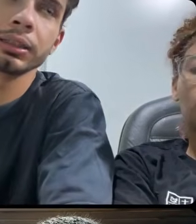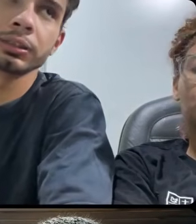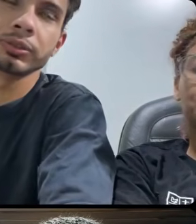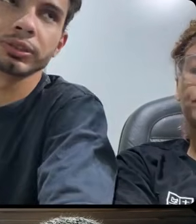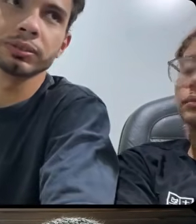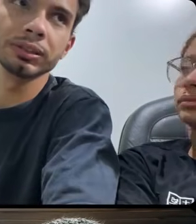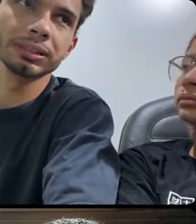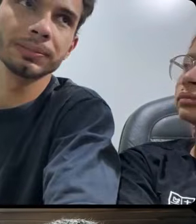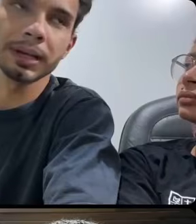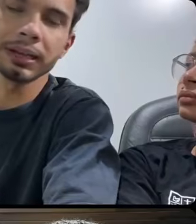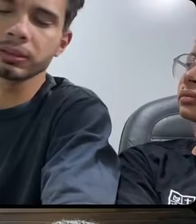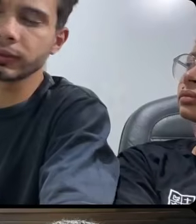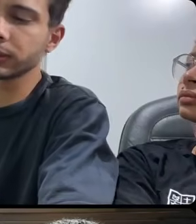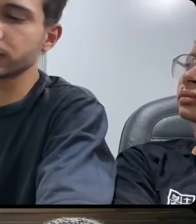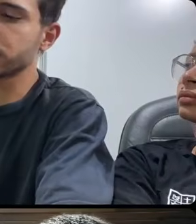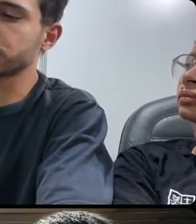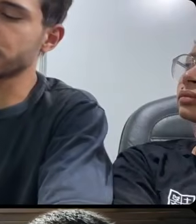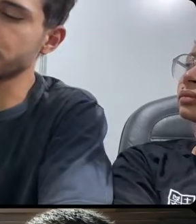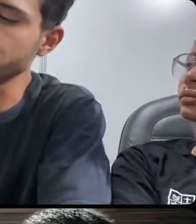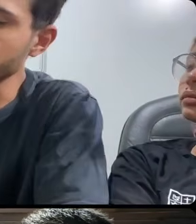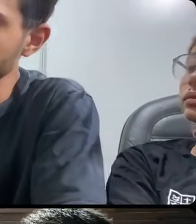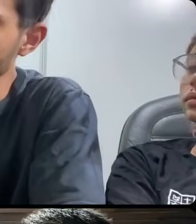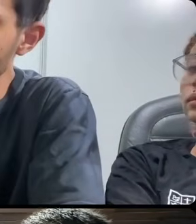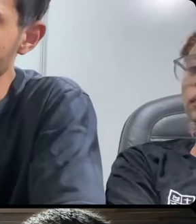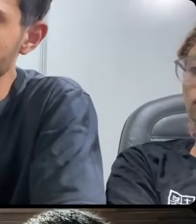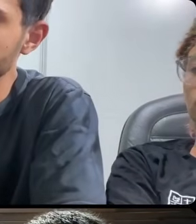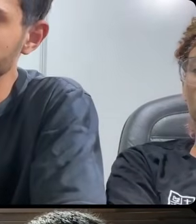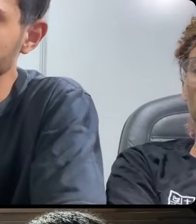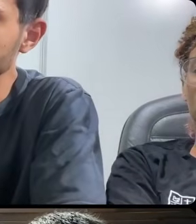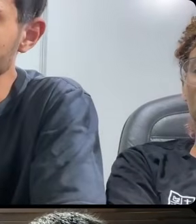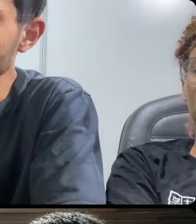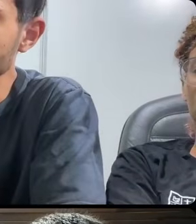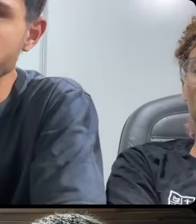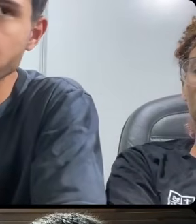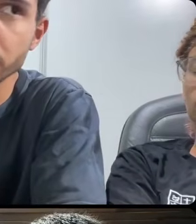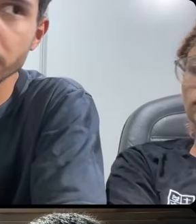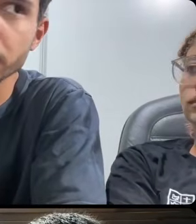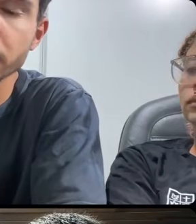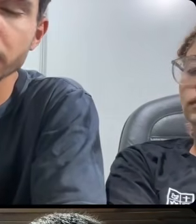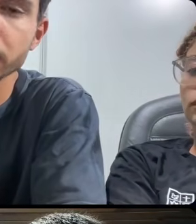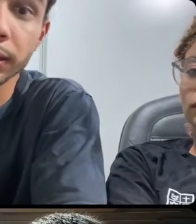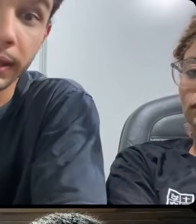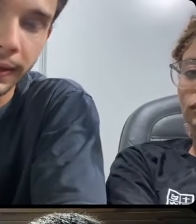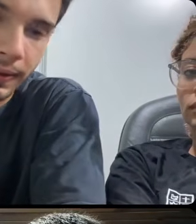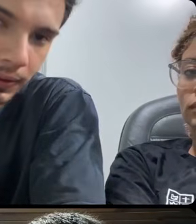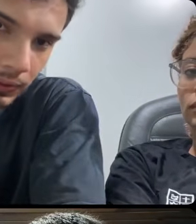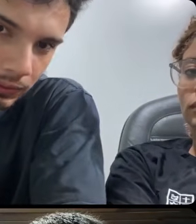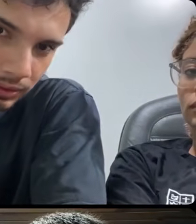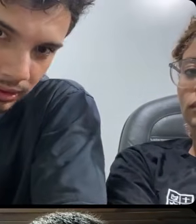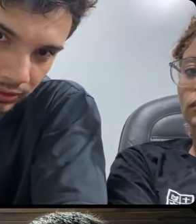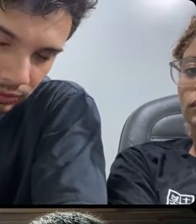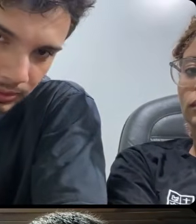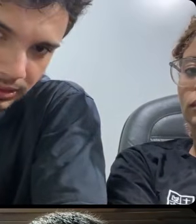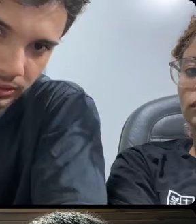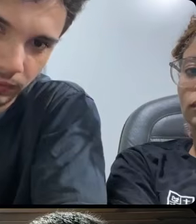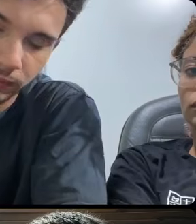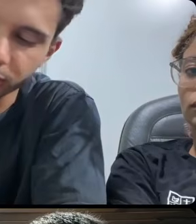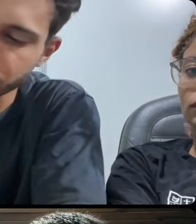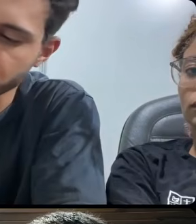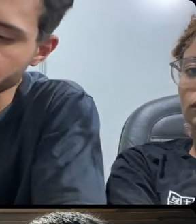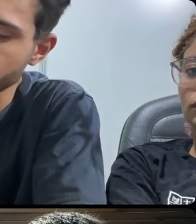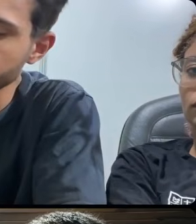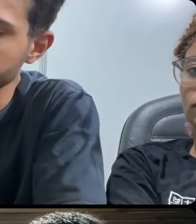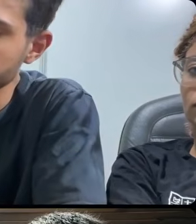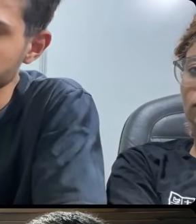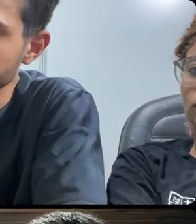Foi aí que em 2022, maio de 2022, eu conheci a Olaria de Deus, que, que é um centro de recuperação,